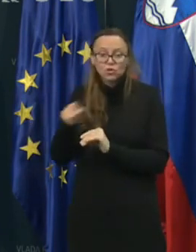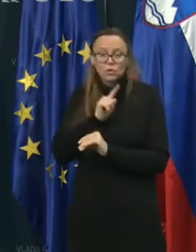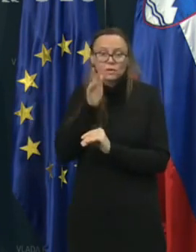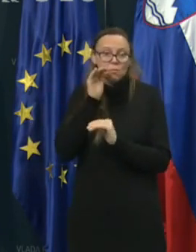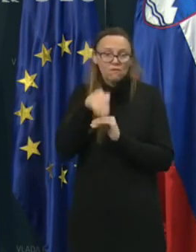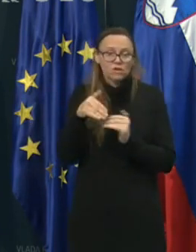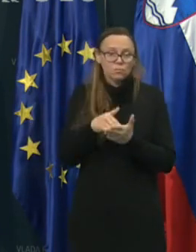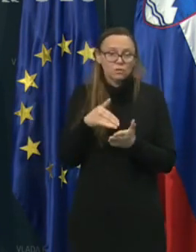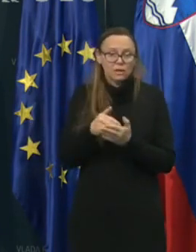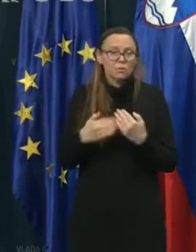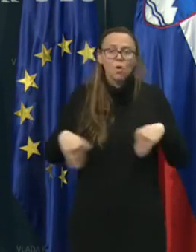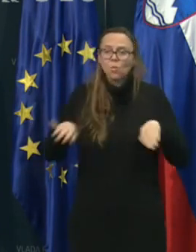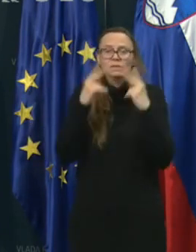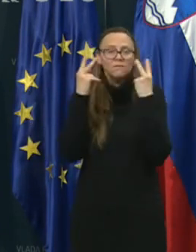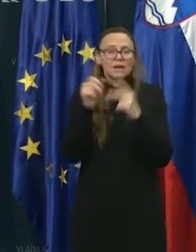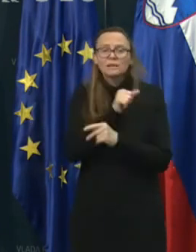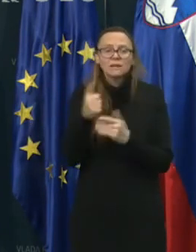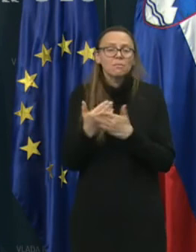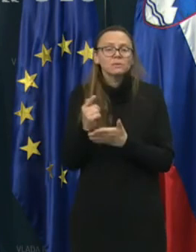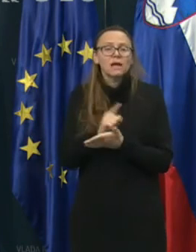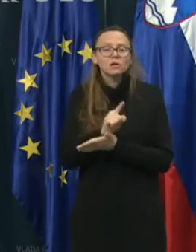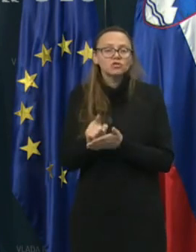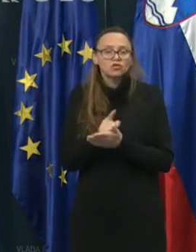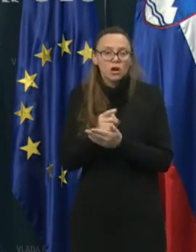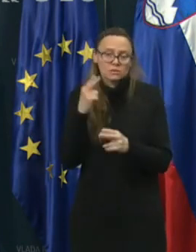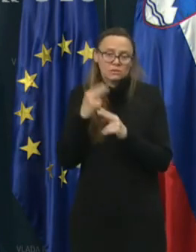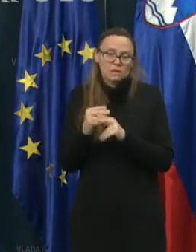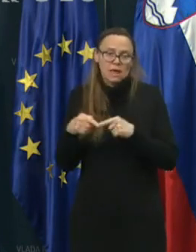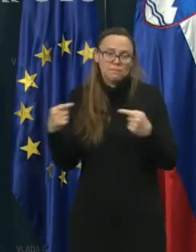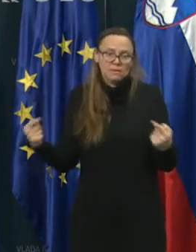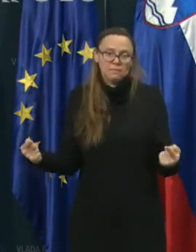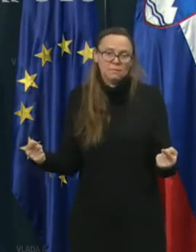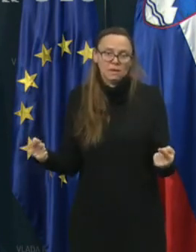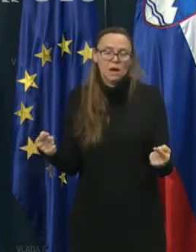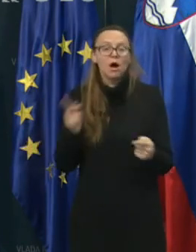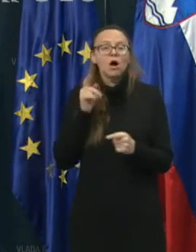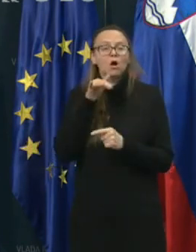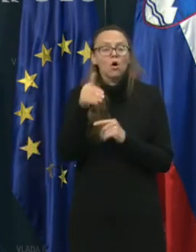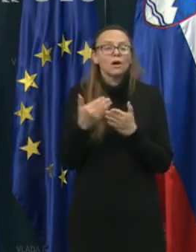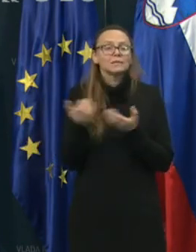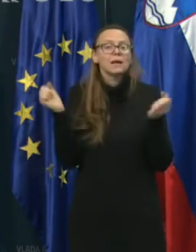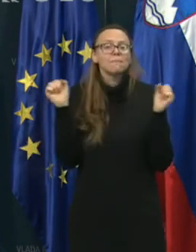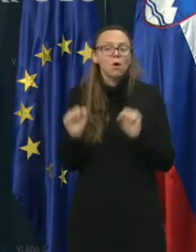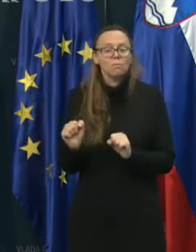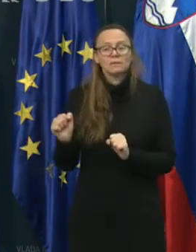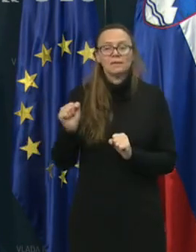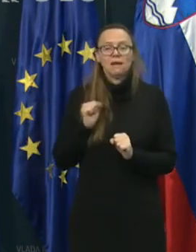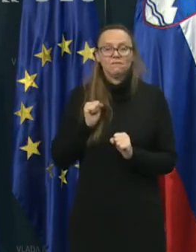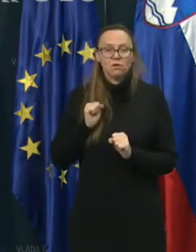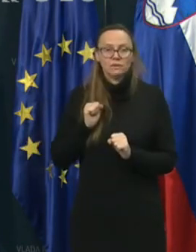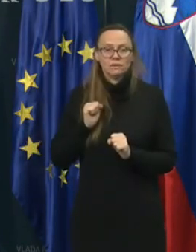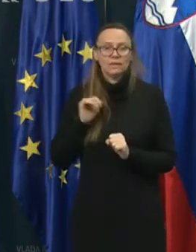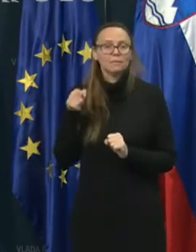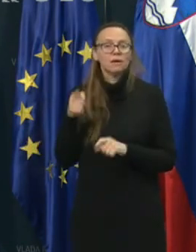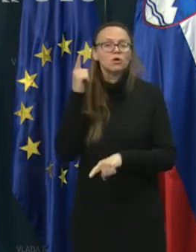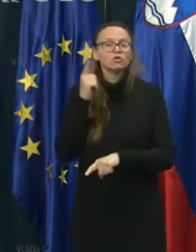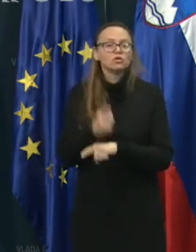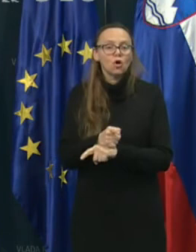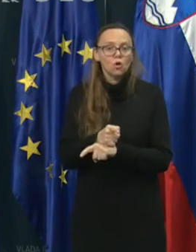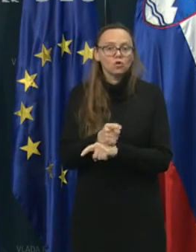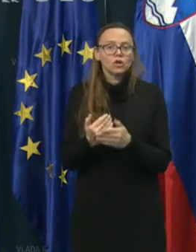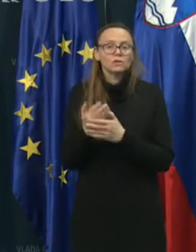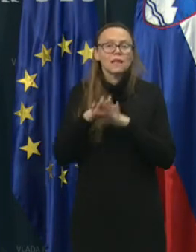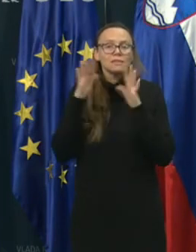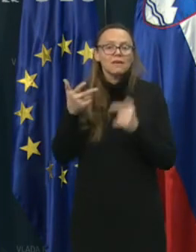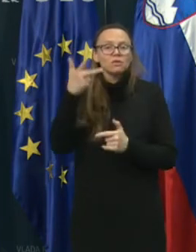potrebno. Vse velja samo za čas epidemije. Ko gre za pooblastila vojske, je to določeno za